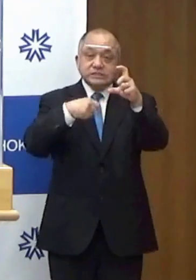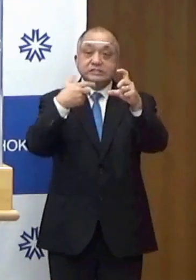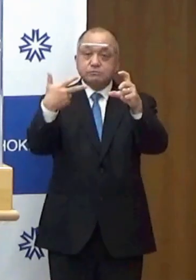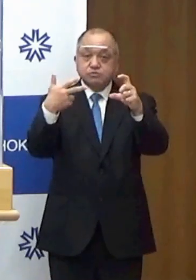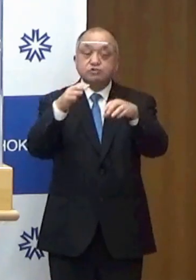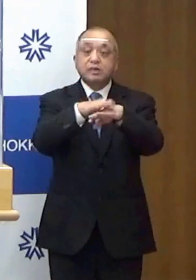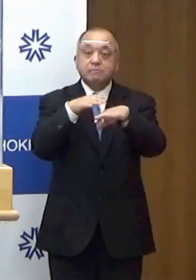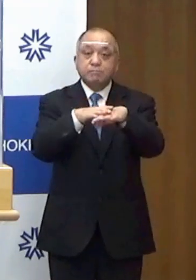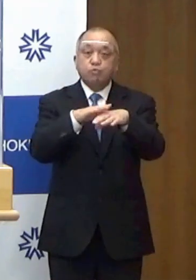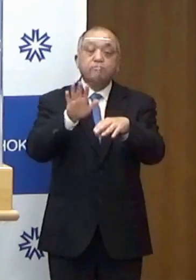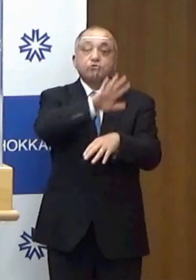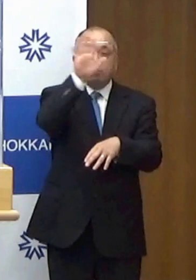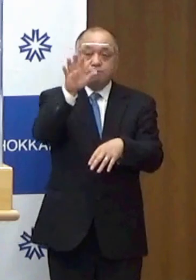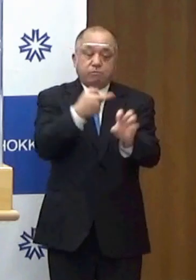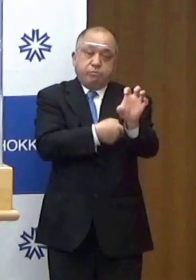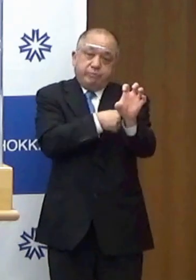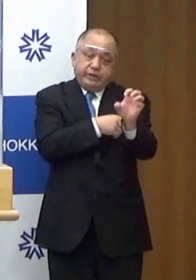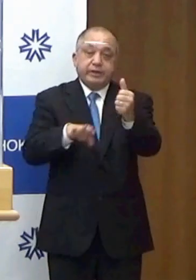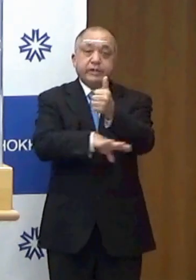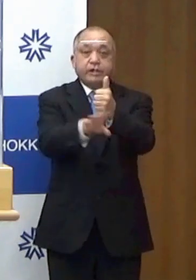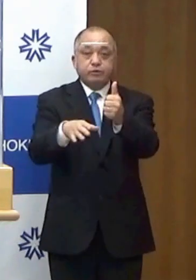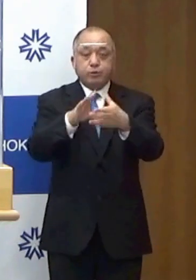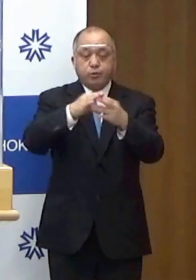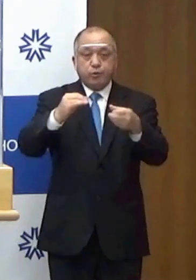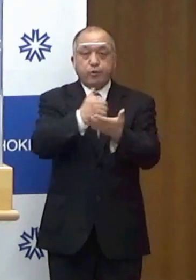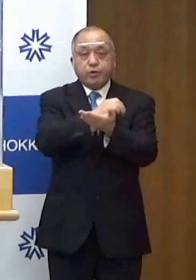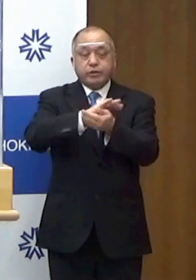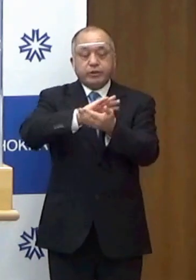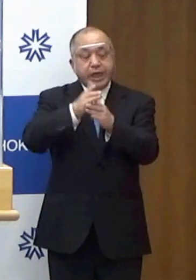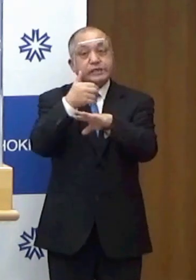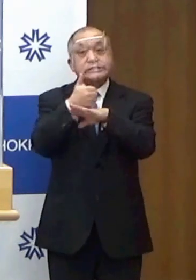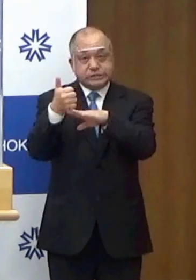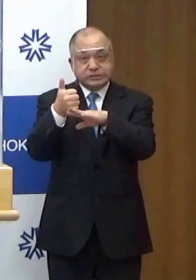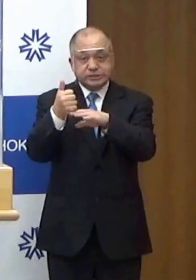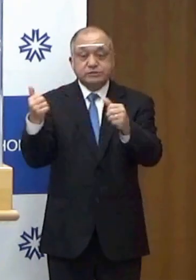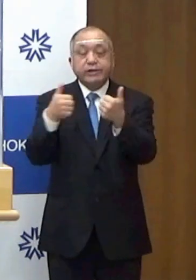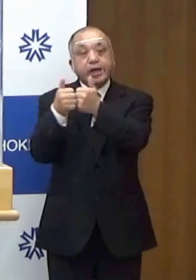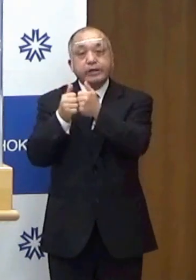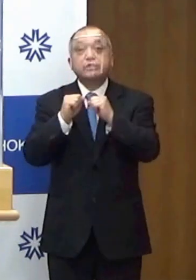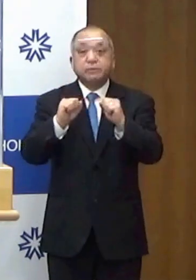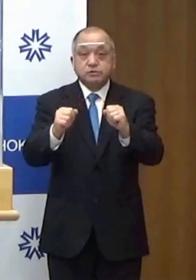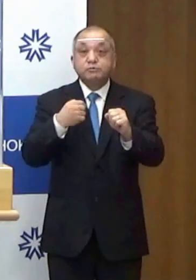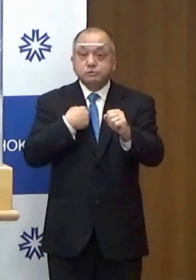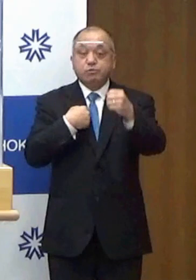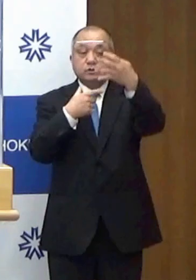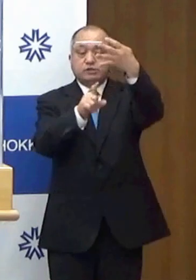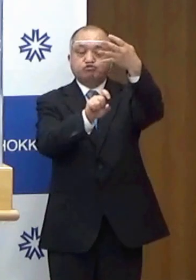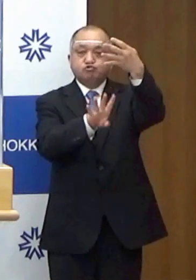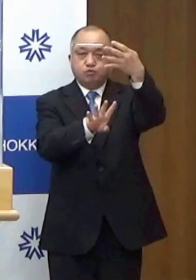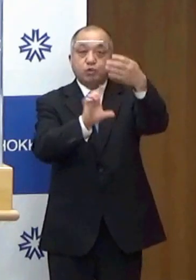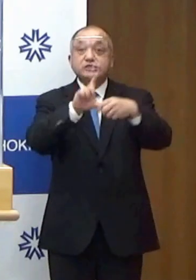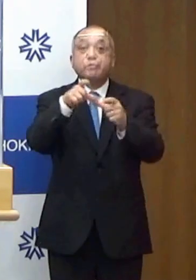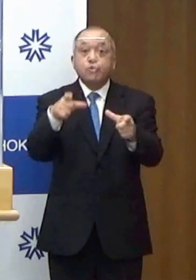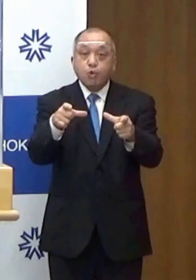札幌気候エネルギー環境大臣会合が開催をされます。私も明日14日の地元主